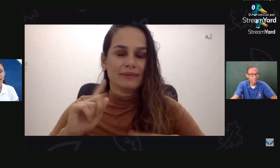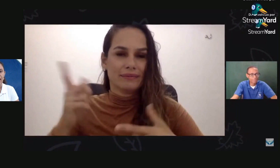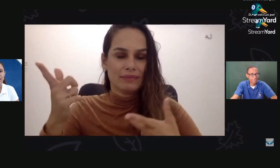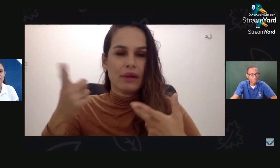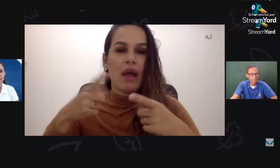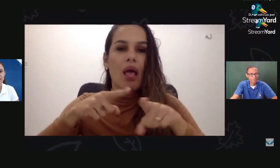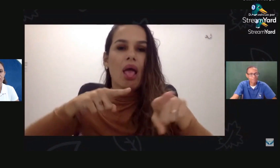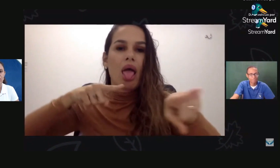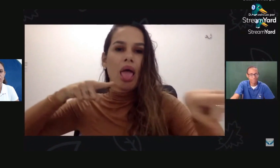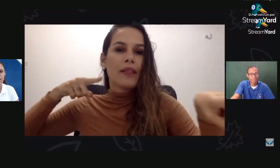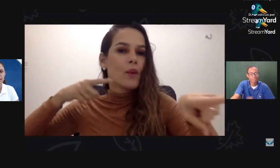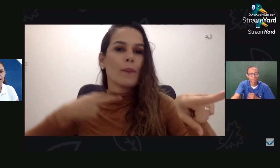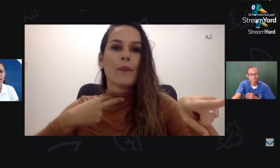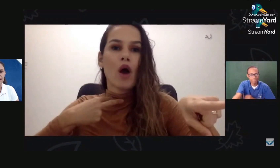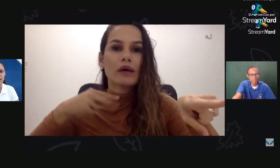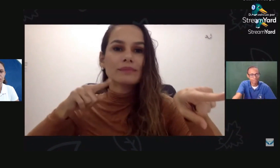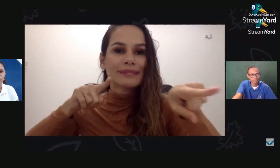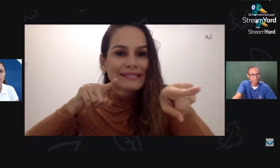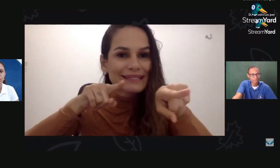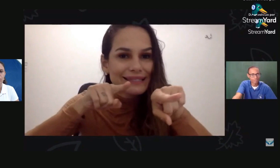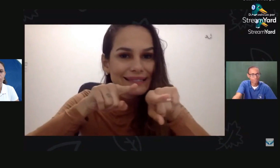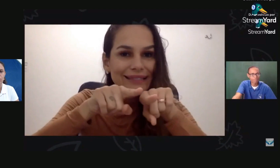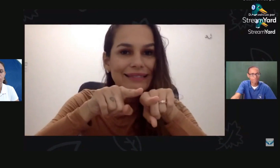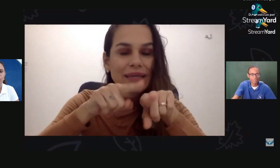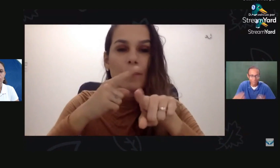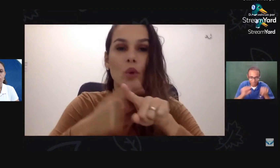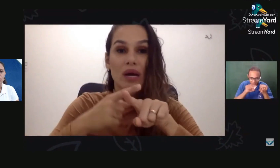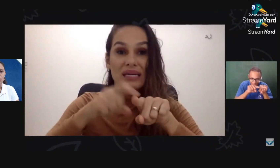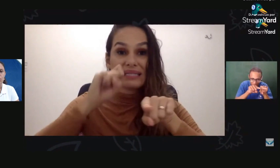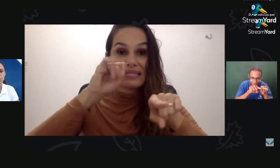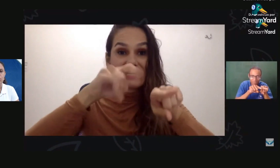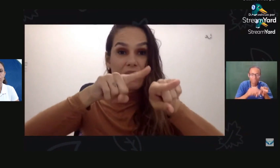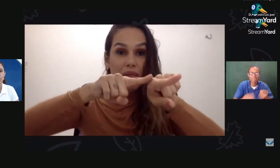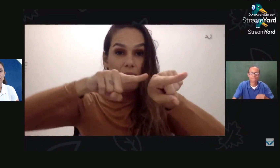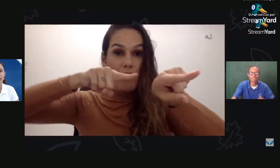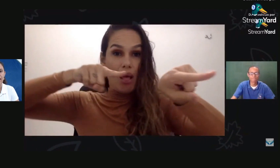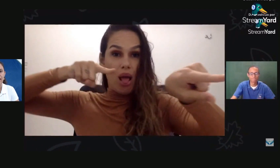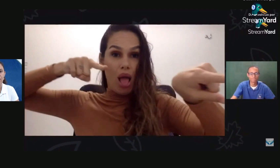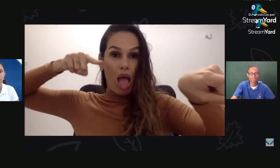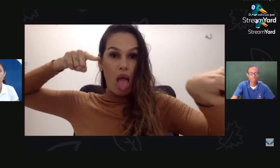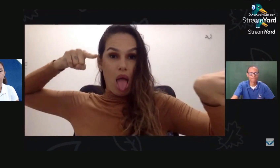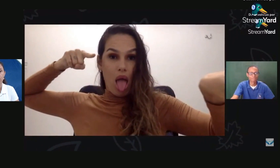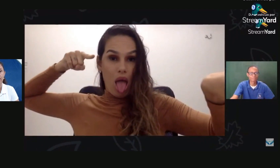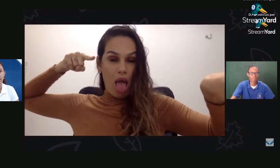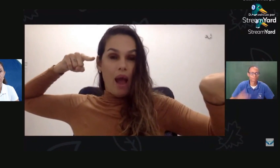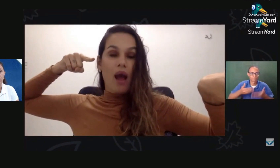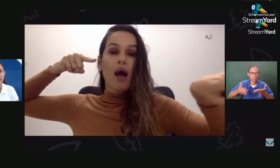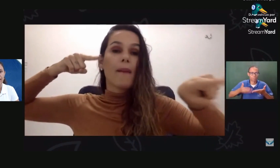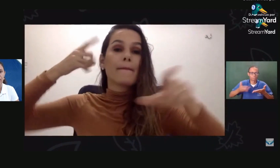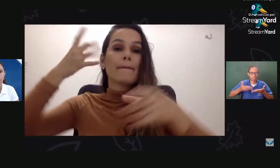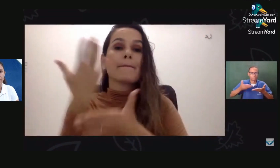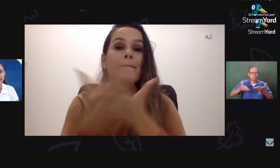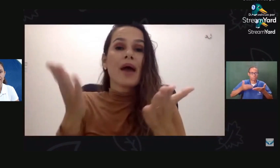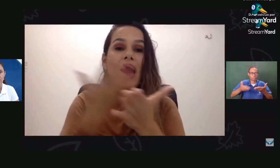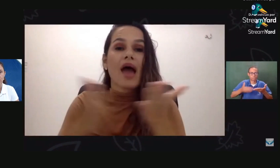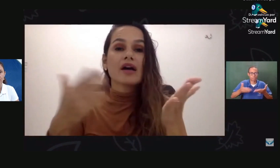exemplo, às vezes a gente está sinalizando e o surdo não tem aquela, o intérprete não tem aquela competência de fazer